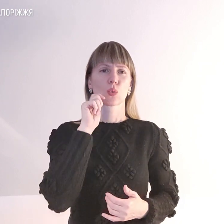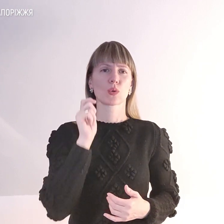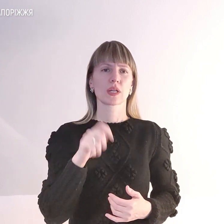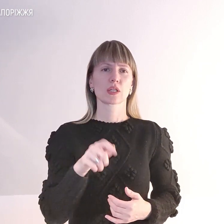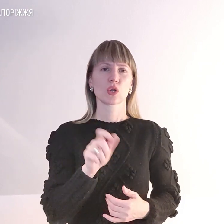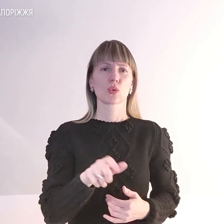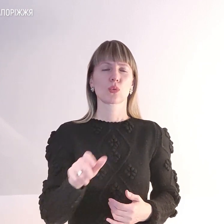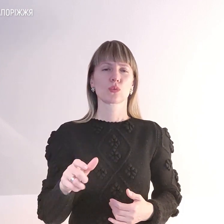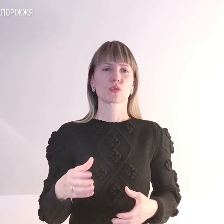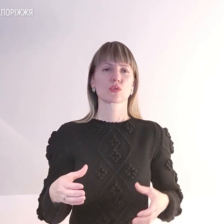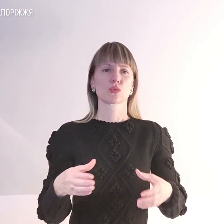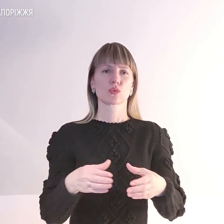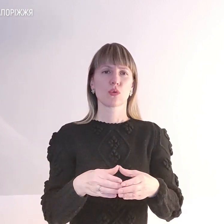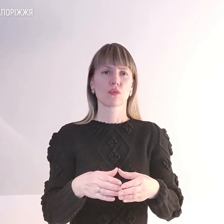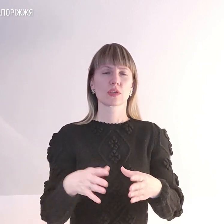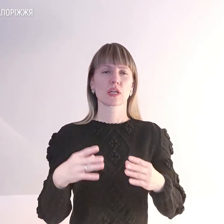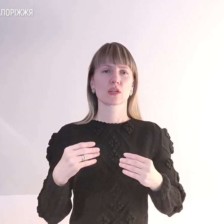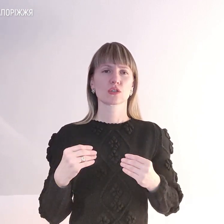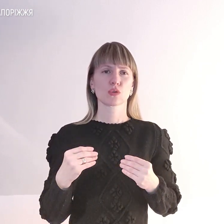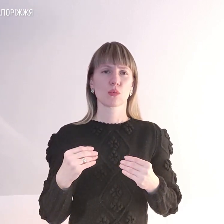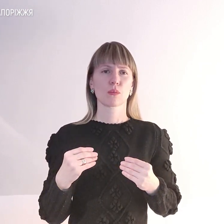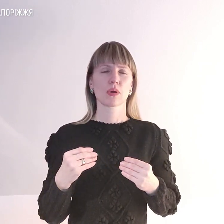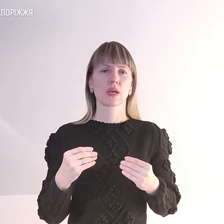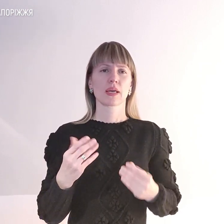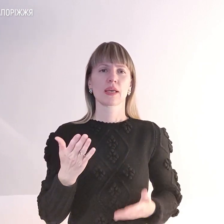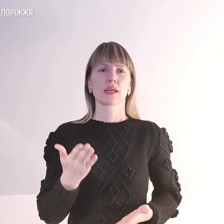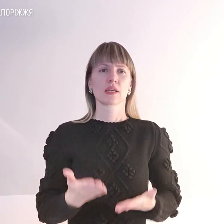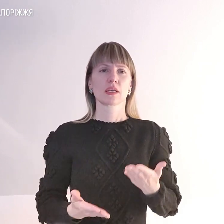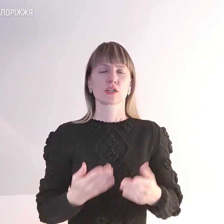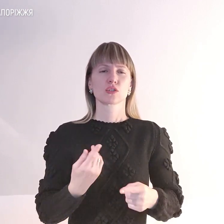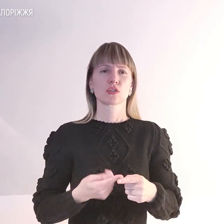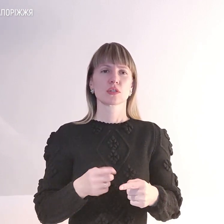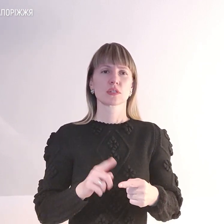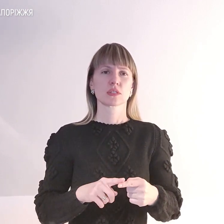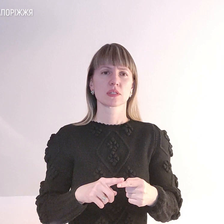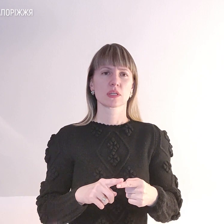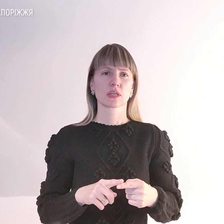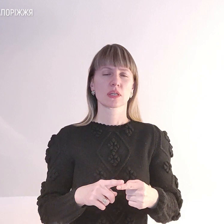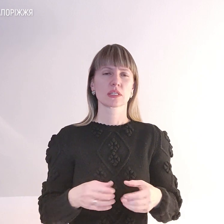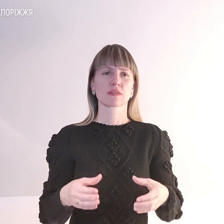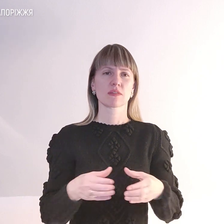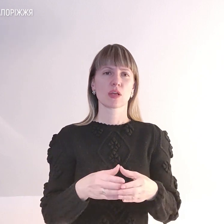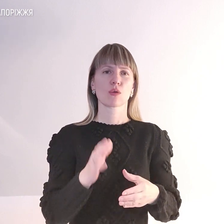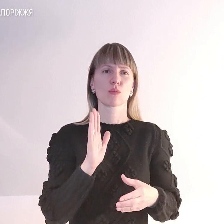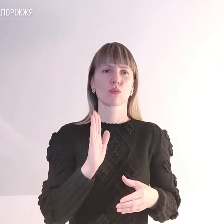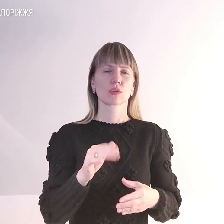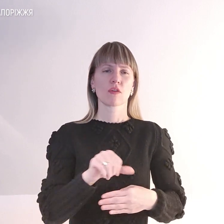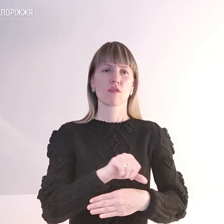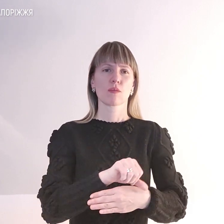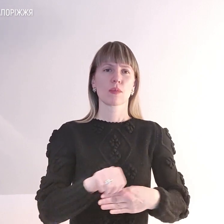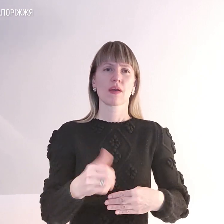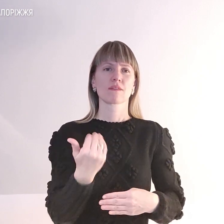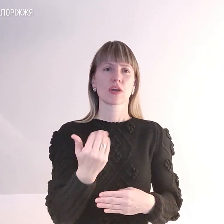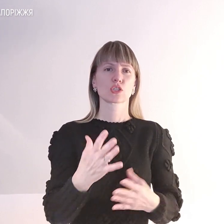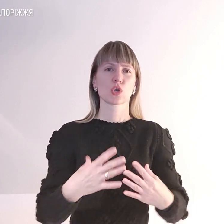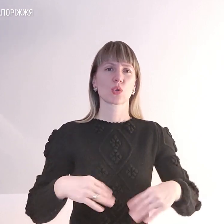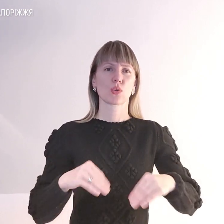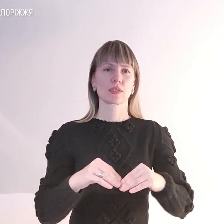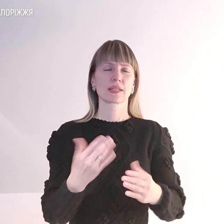люди згуртовуються разом. Якщо ця зв'язність буде в межах там вашої родини, наприклад, та якщо